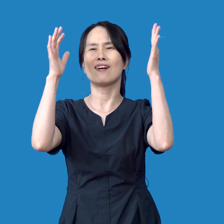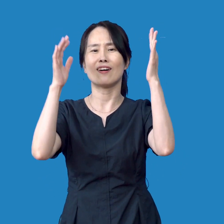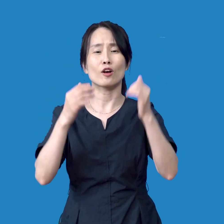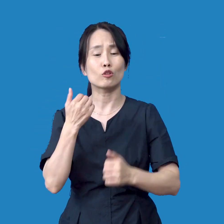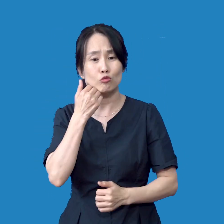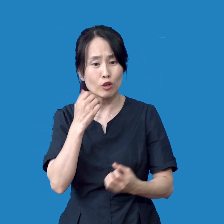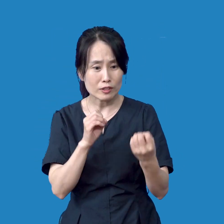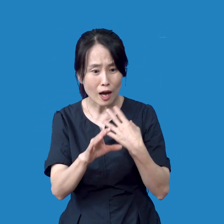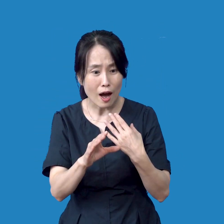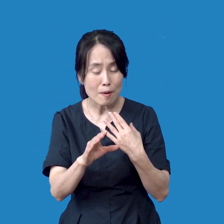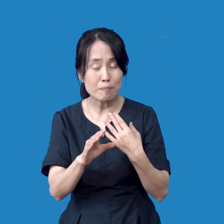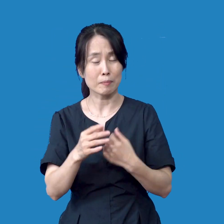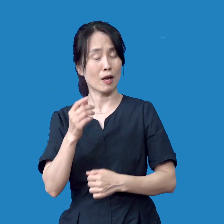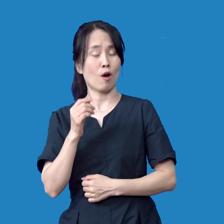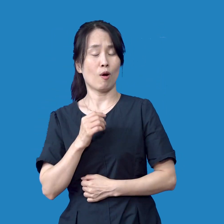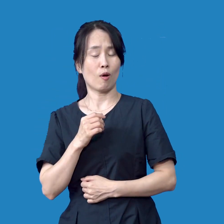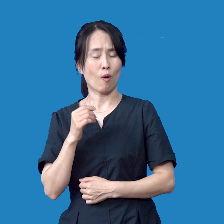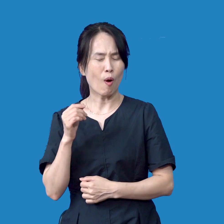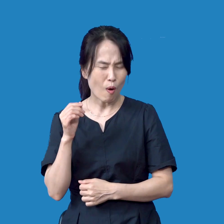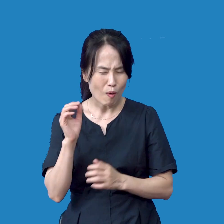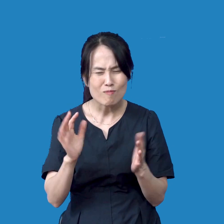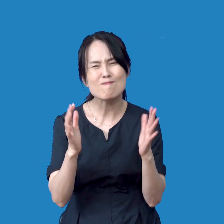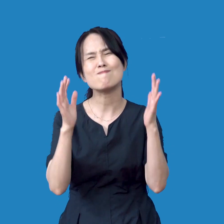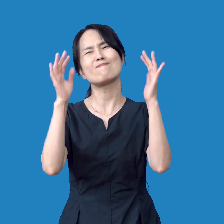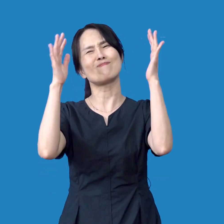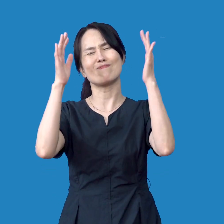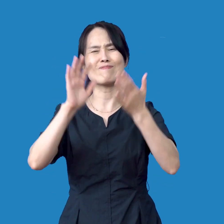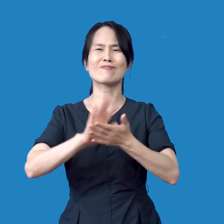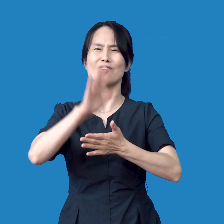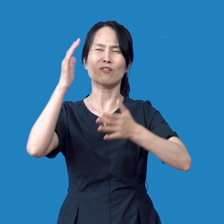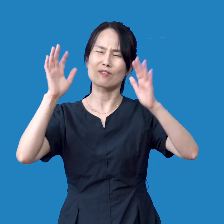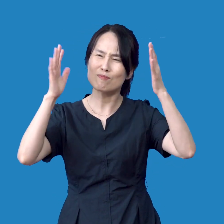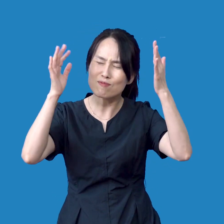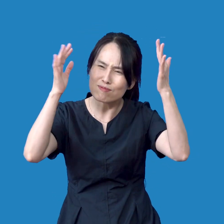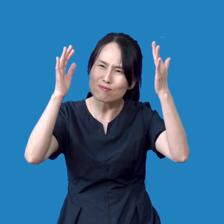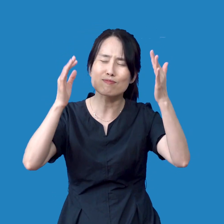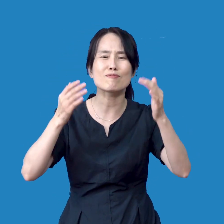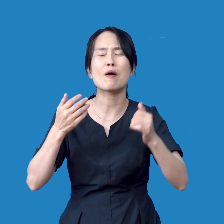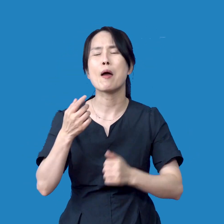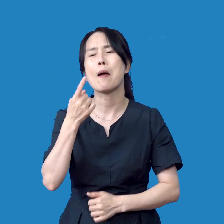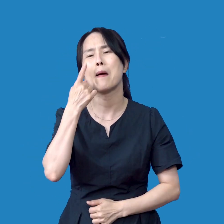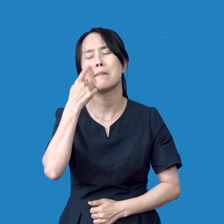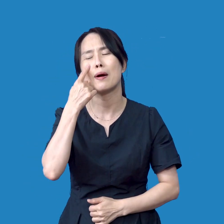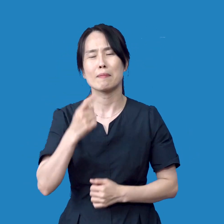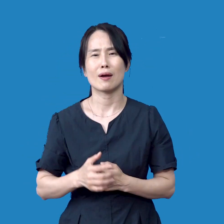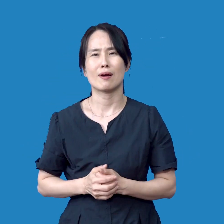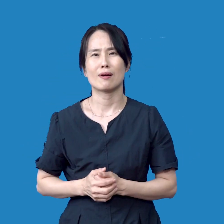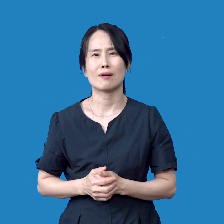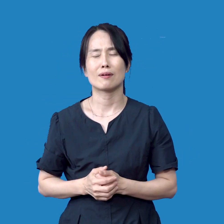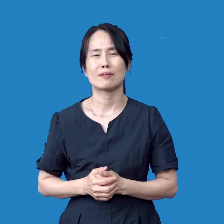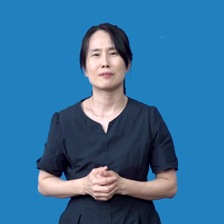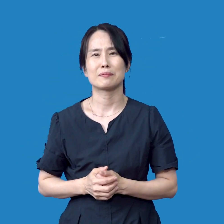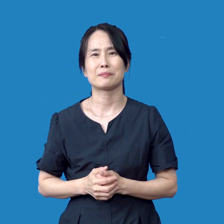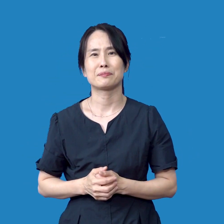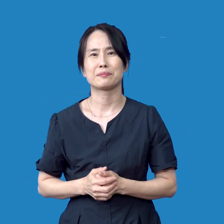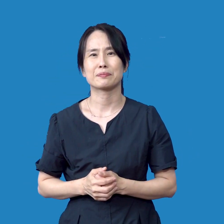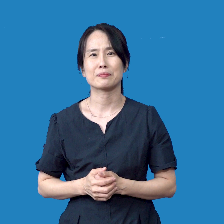박수치고, 질문했는데 누가 대답하면 그냥 열광적으로 박수를 한번 쳐보십시다.